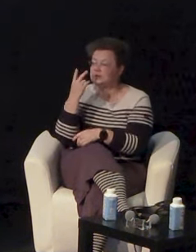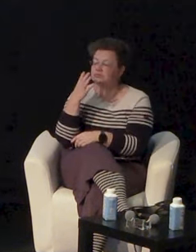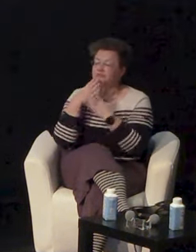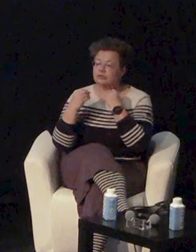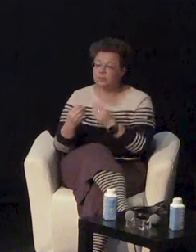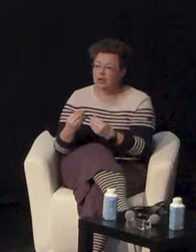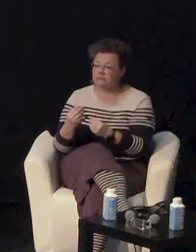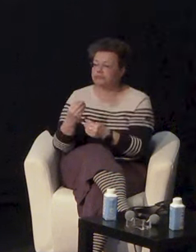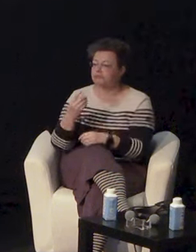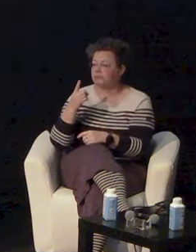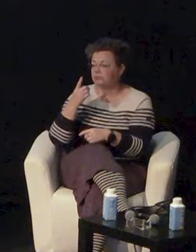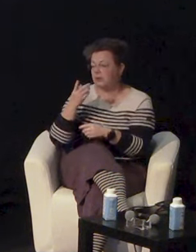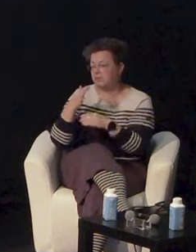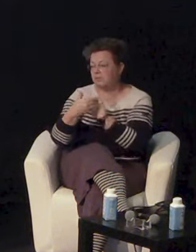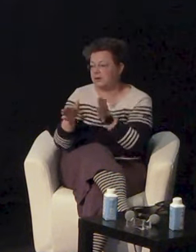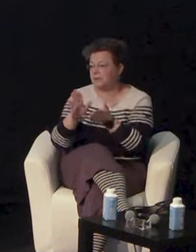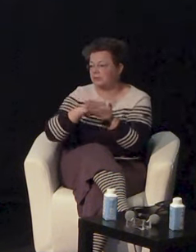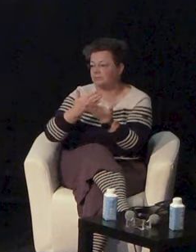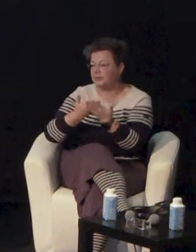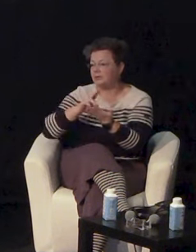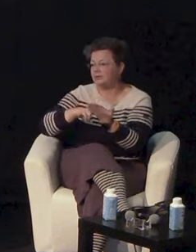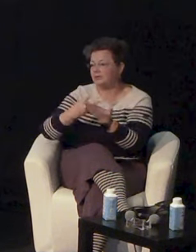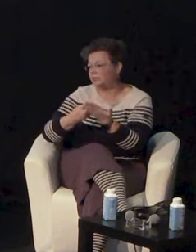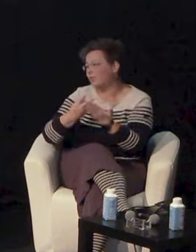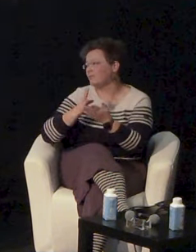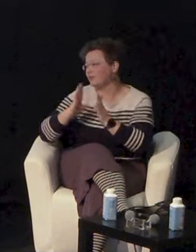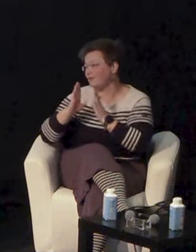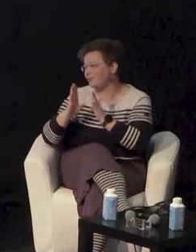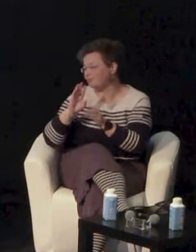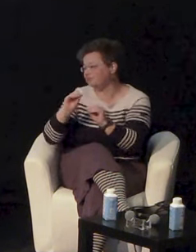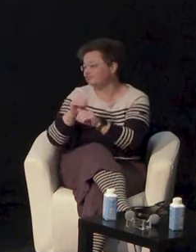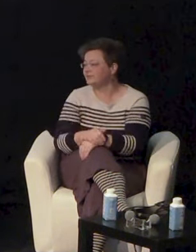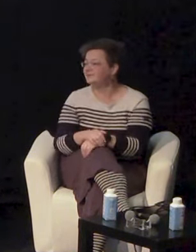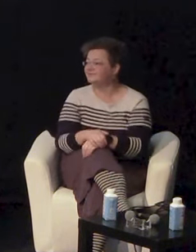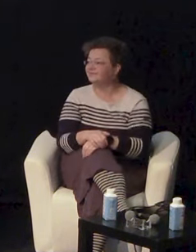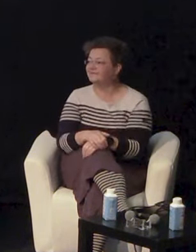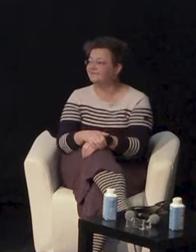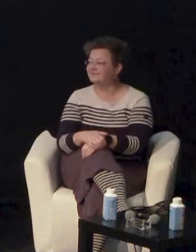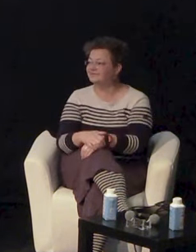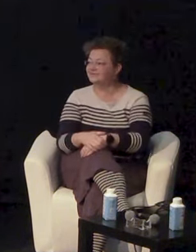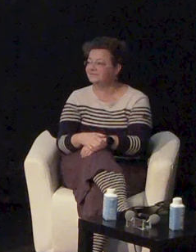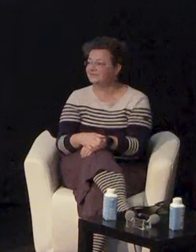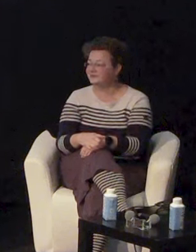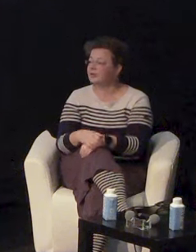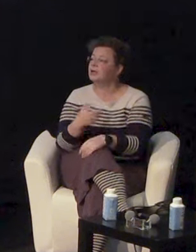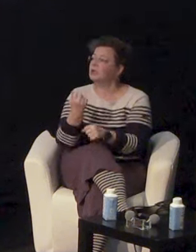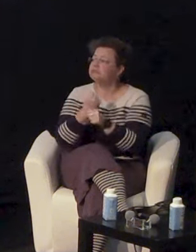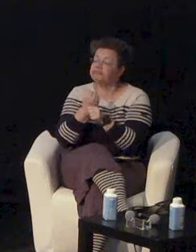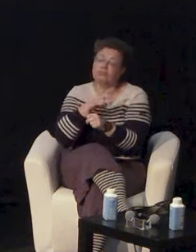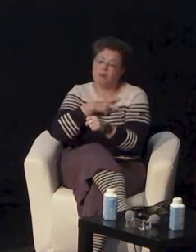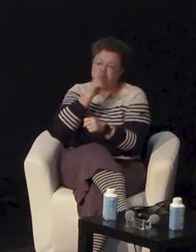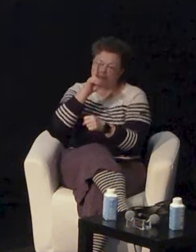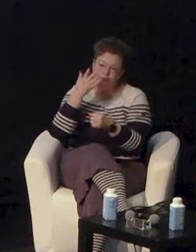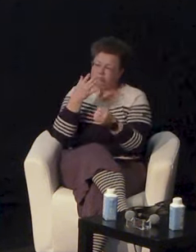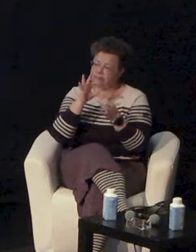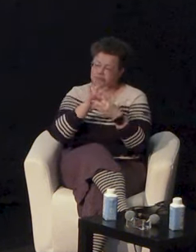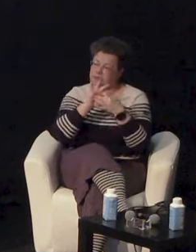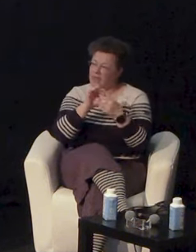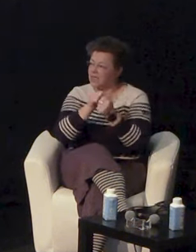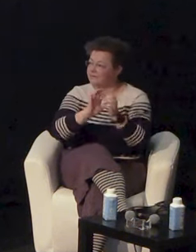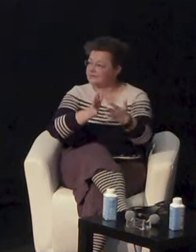J'interviens aussi à l'université Jean Jaurès dans la formation des interprètes et des traducteurs en langue des